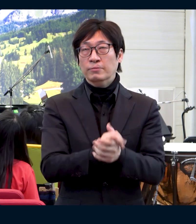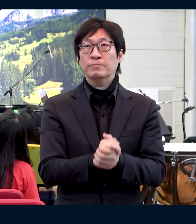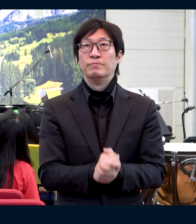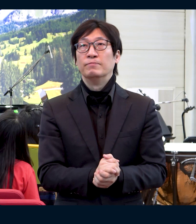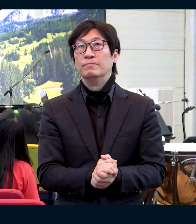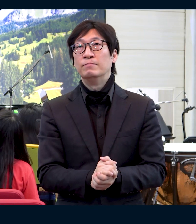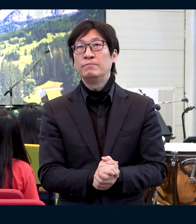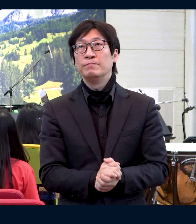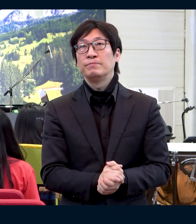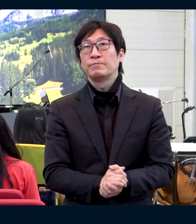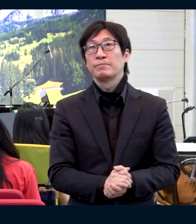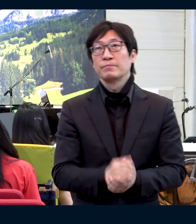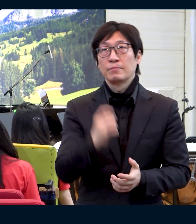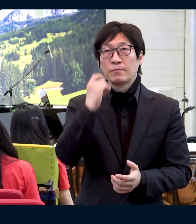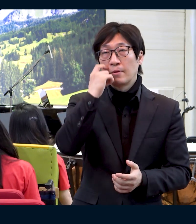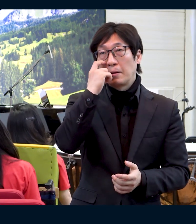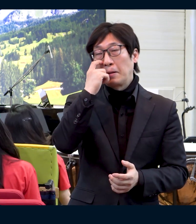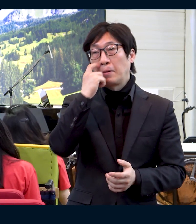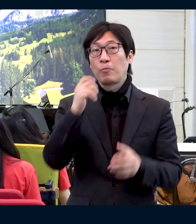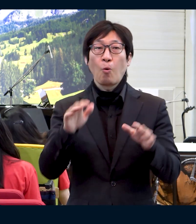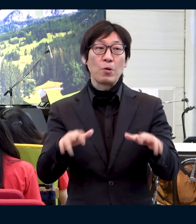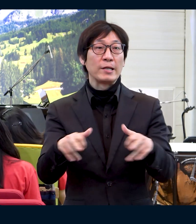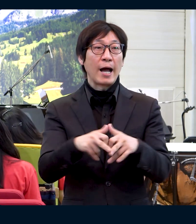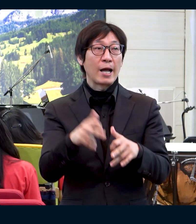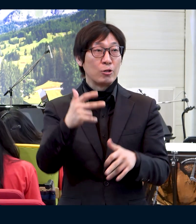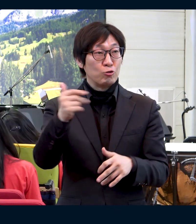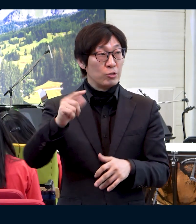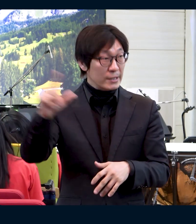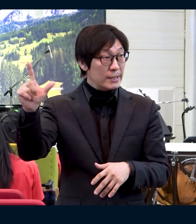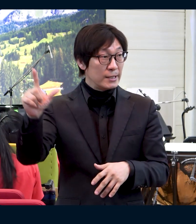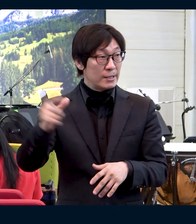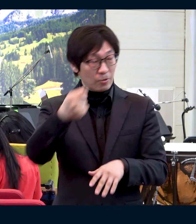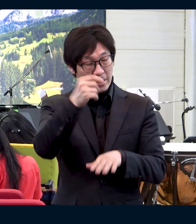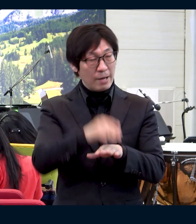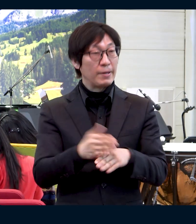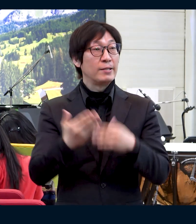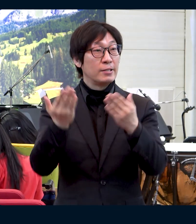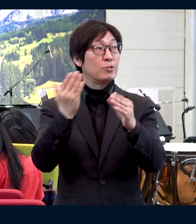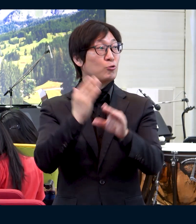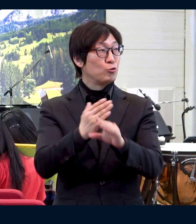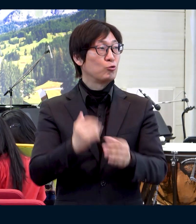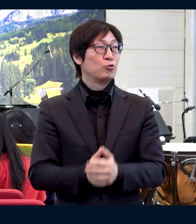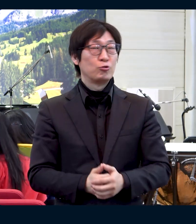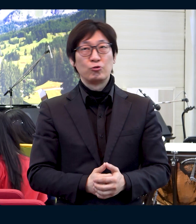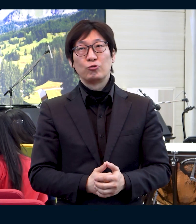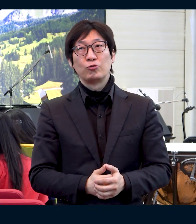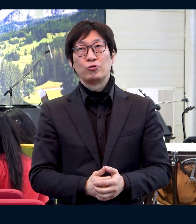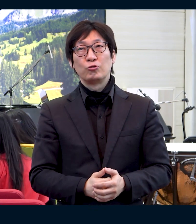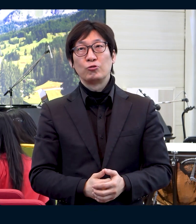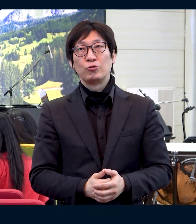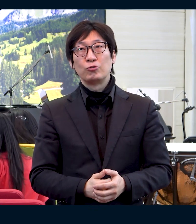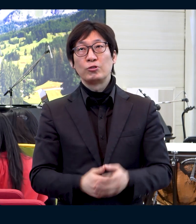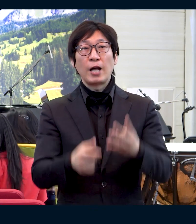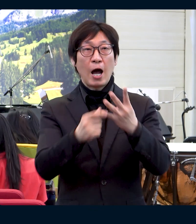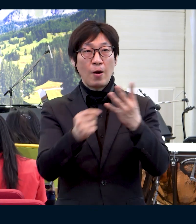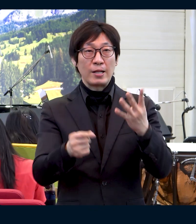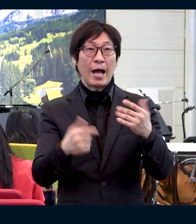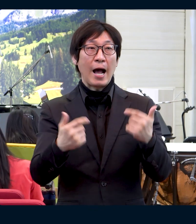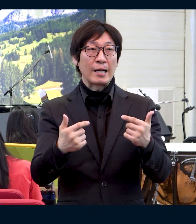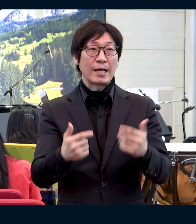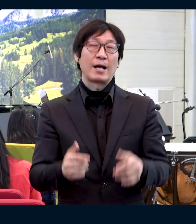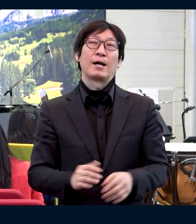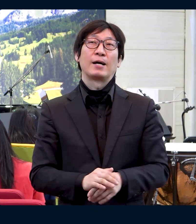아멘. 오늘은 장애인 주일로 예배를 드리고 있습니다. 4월이면 어김없이 그래도 우리